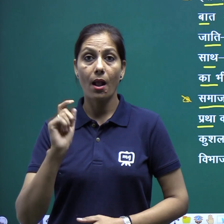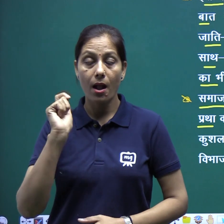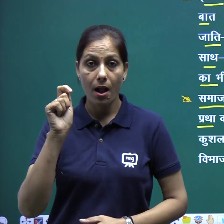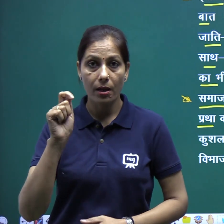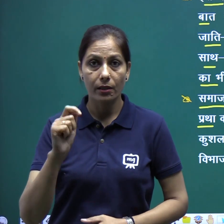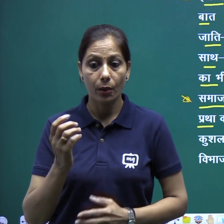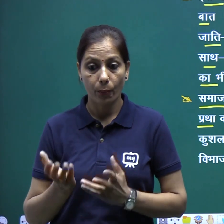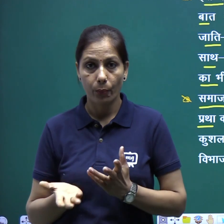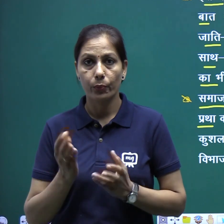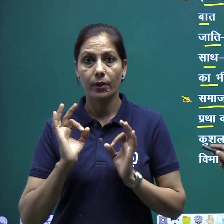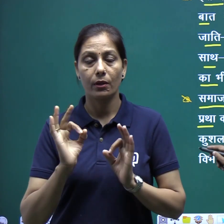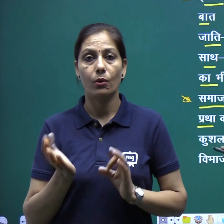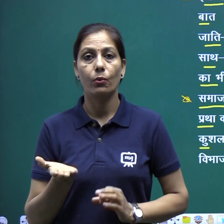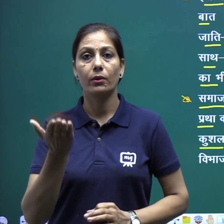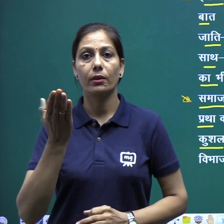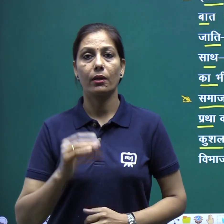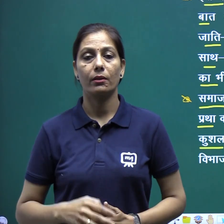कार्यकुशलता के आधार पर